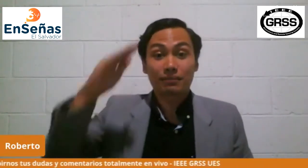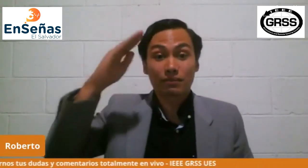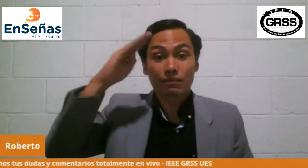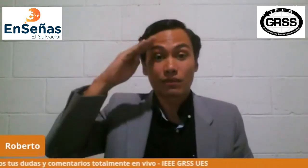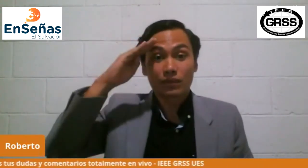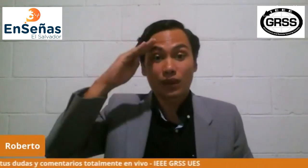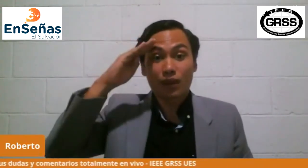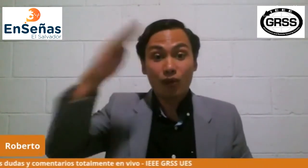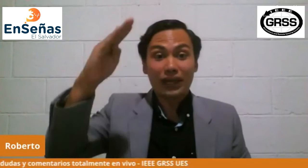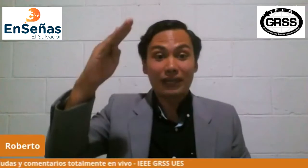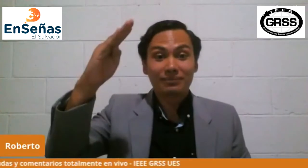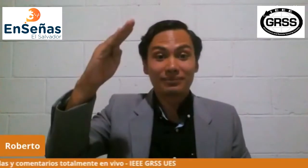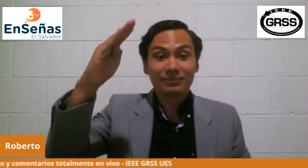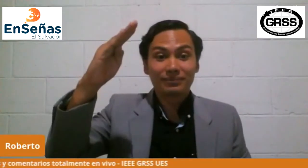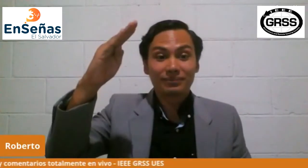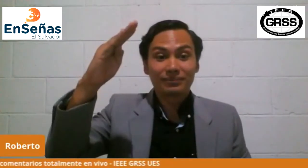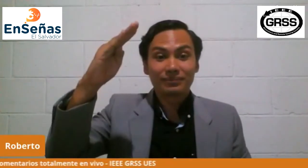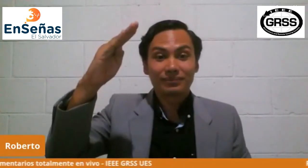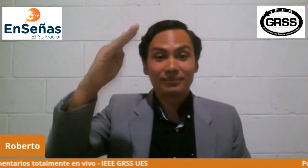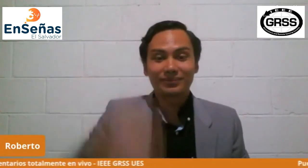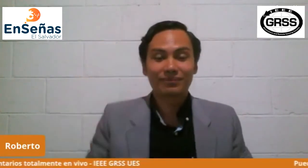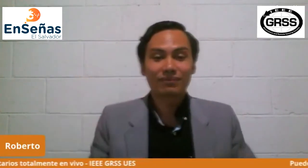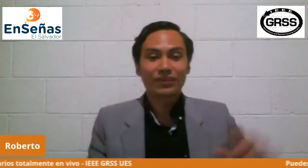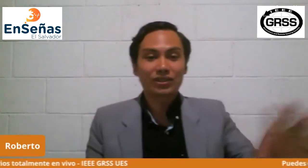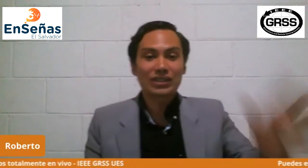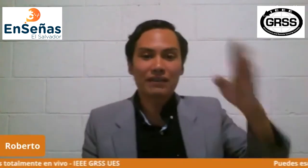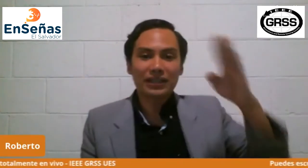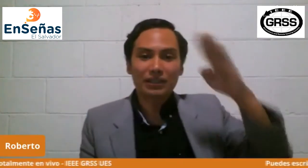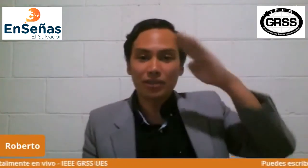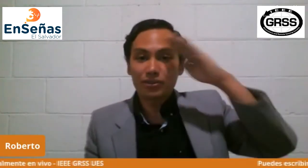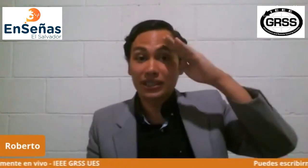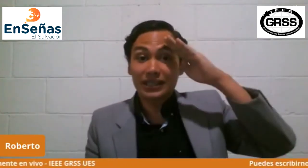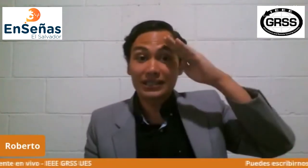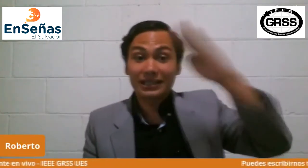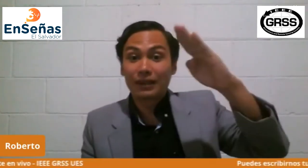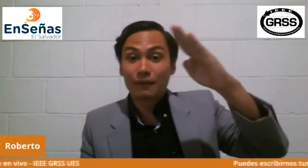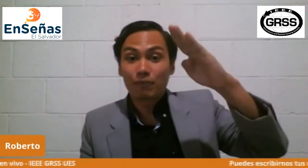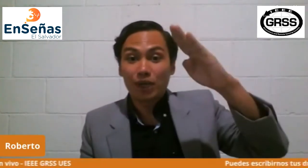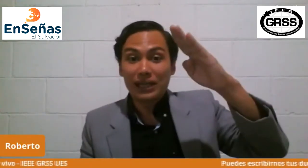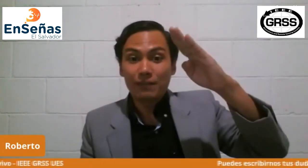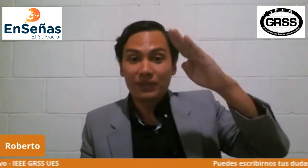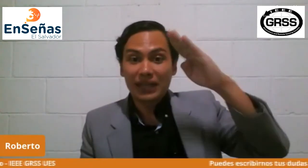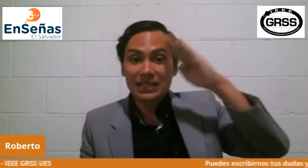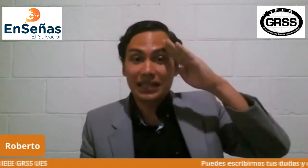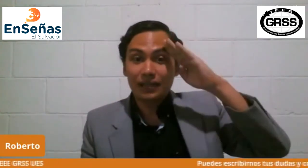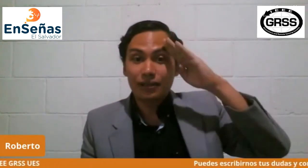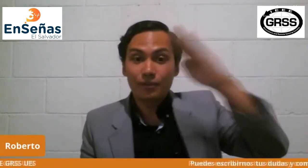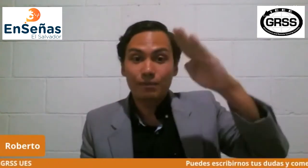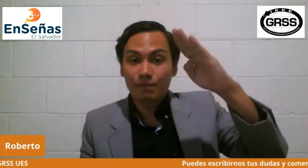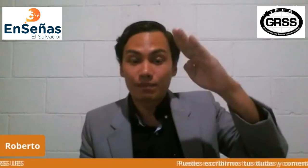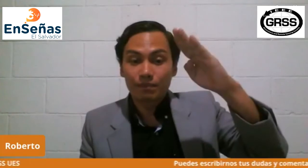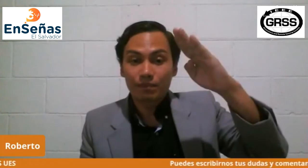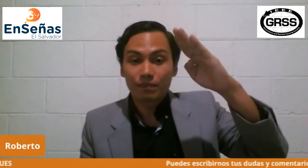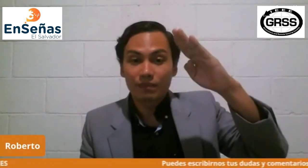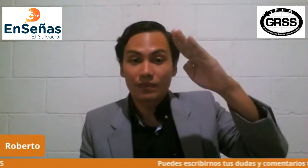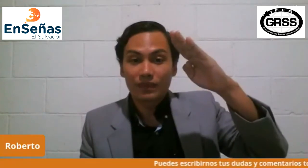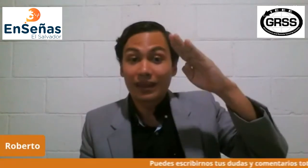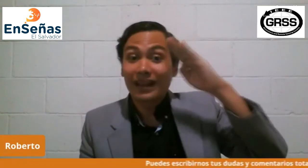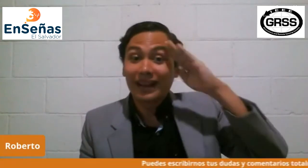es hola. Entonces, a ver, también ustedes por ahí haciéndolo.